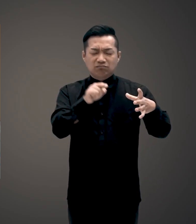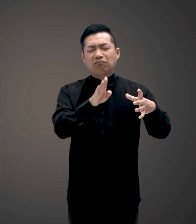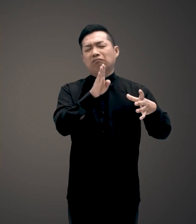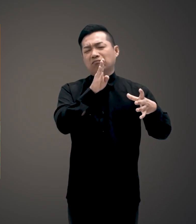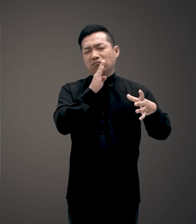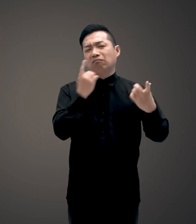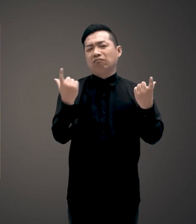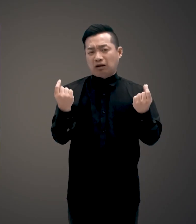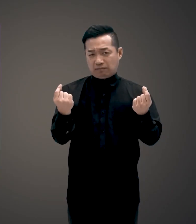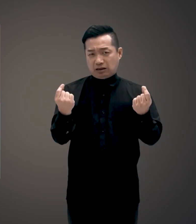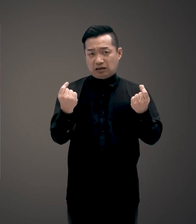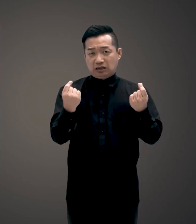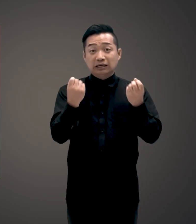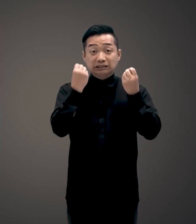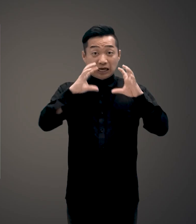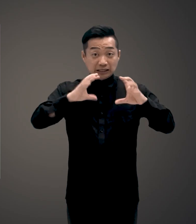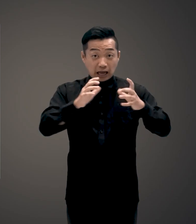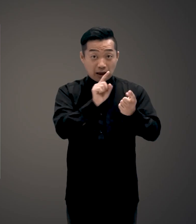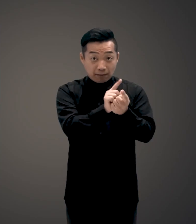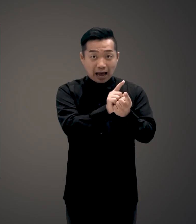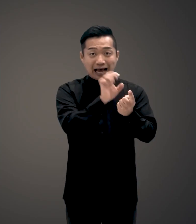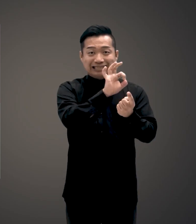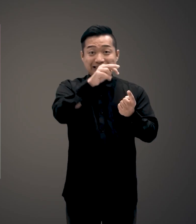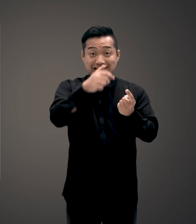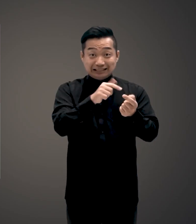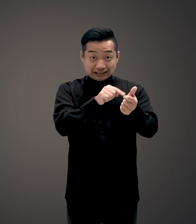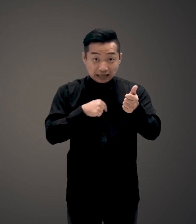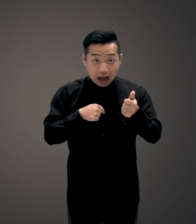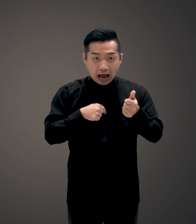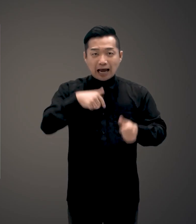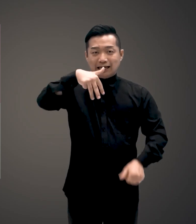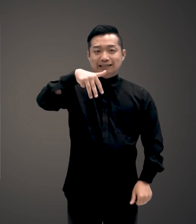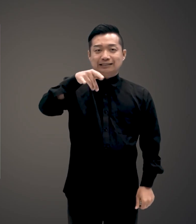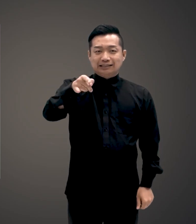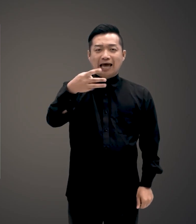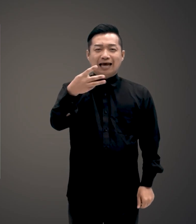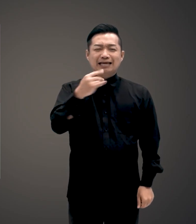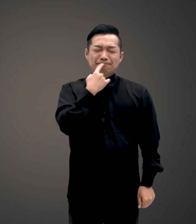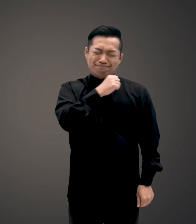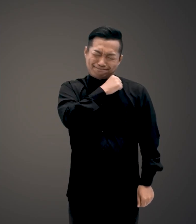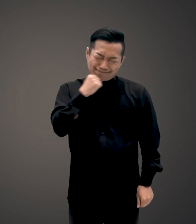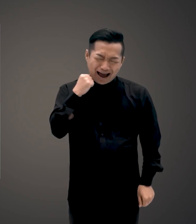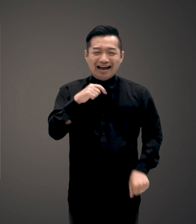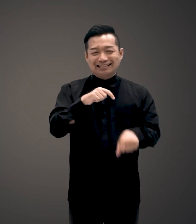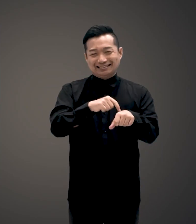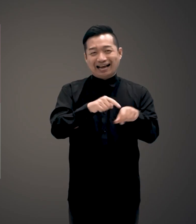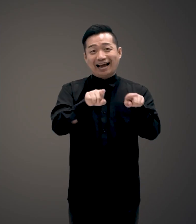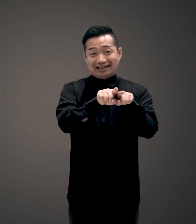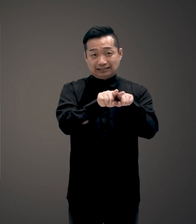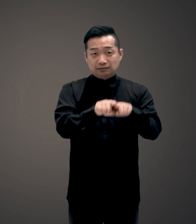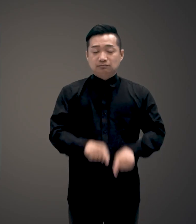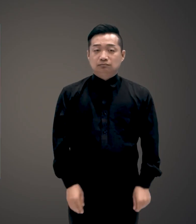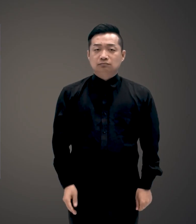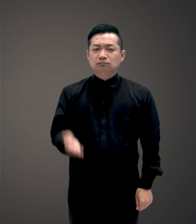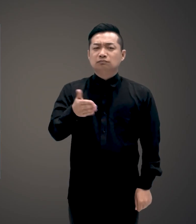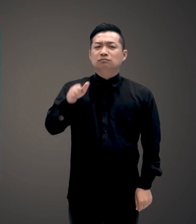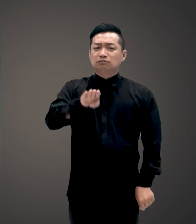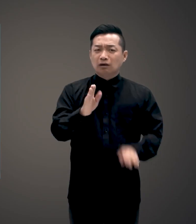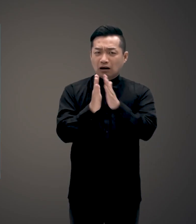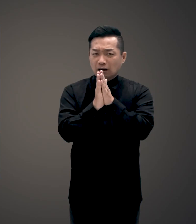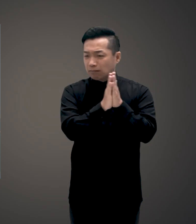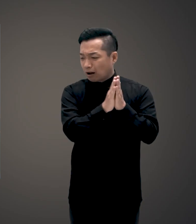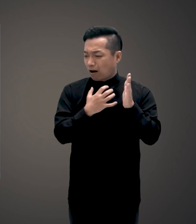듯? 새로운 세계에서 만난 이든이와 나는 체리 맛이 나는 시간을 보냈다. 하지만